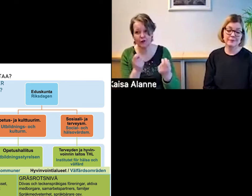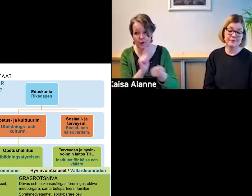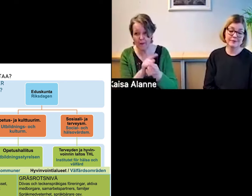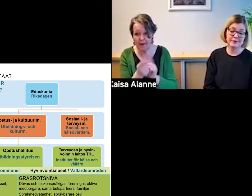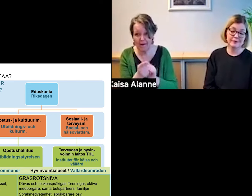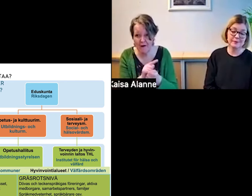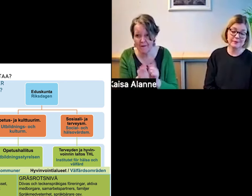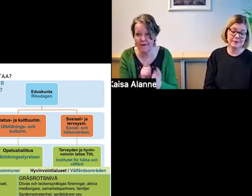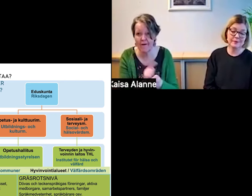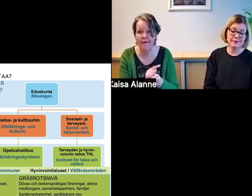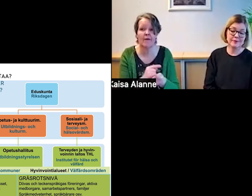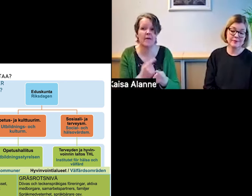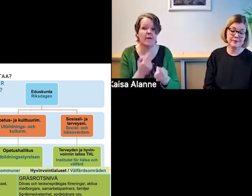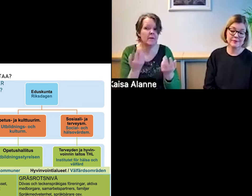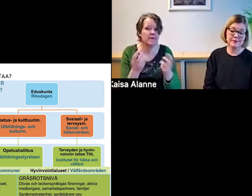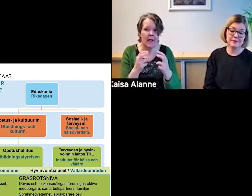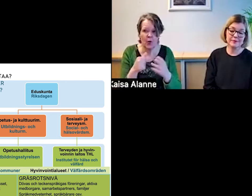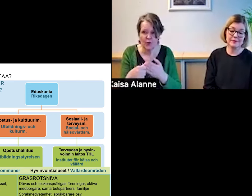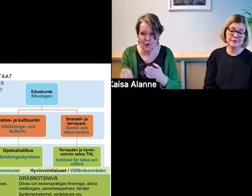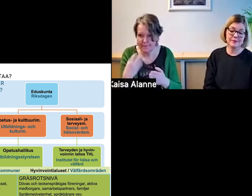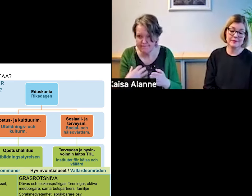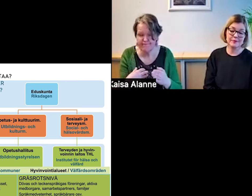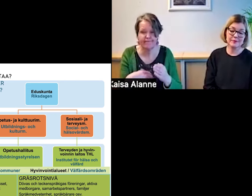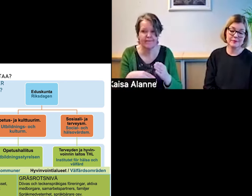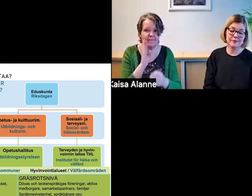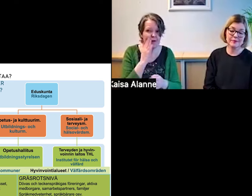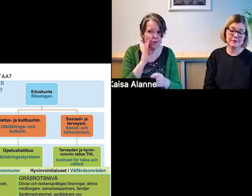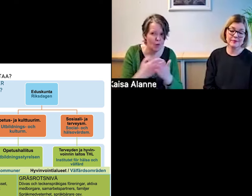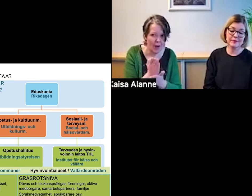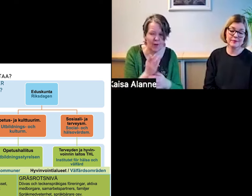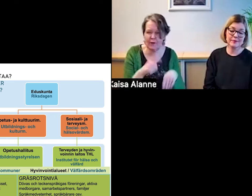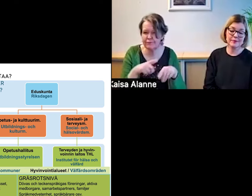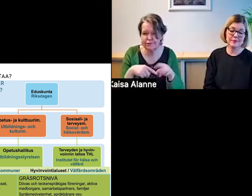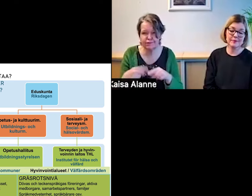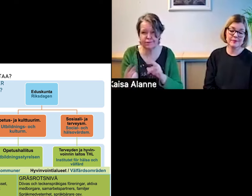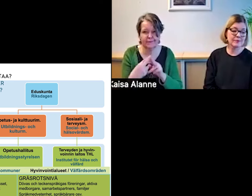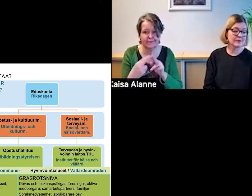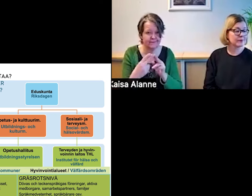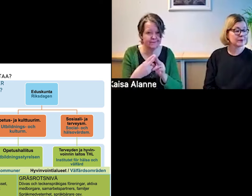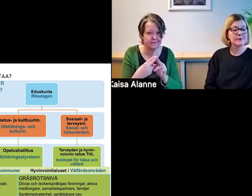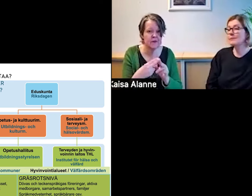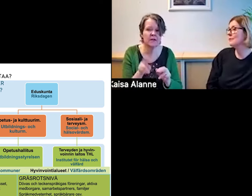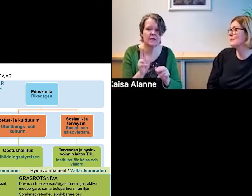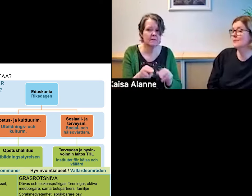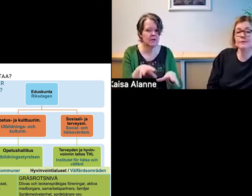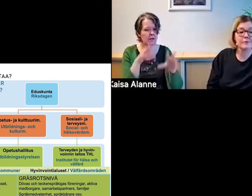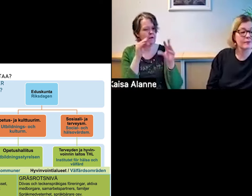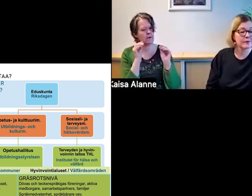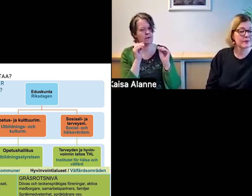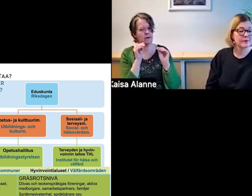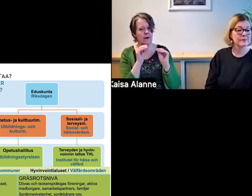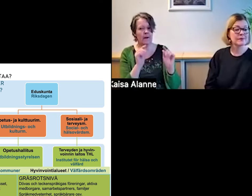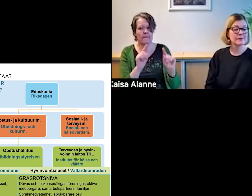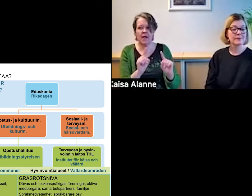minun otetaan paljon yhteyttä ruohonjuuritasolta, erilaisissa tilaisuuksissa tapaan ihmisiä, Facebookin kautta sähköpostia